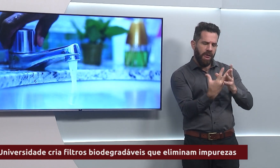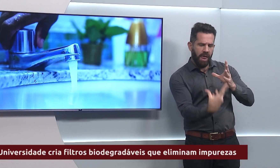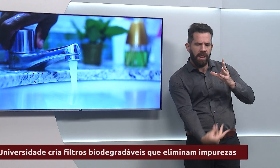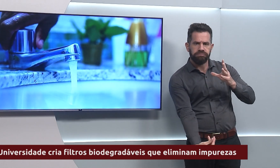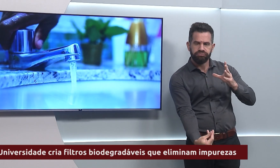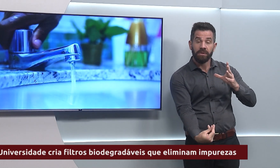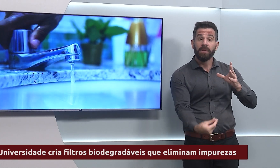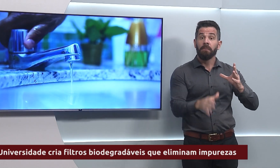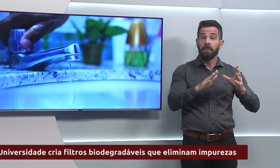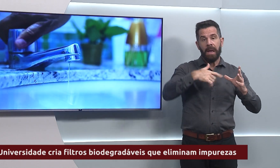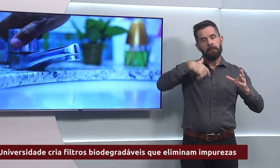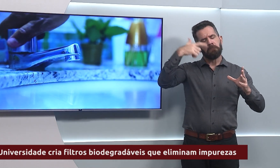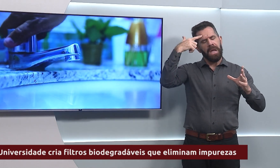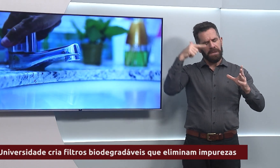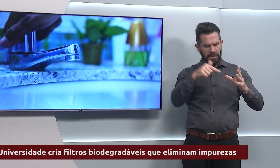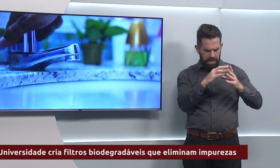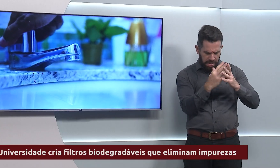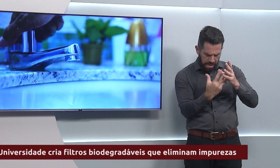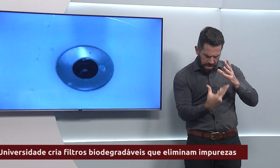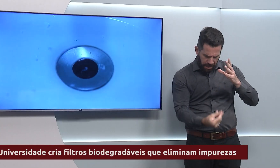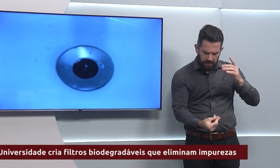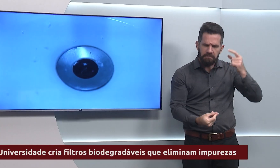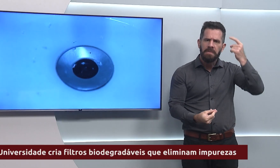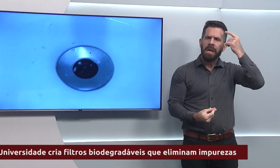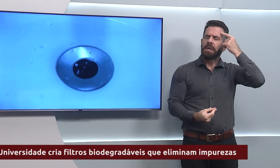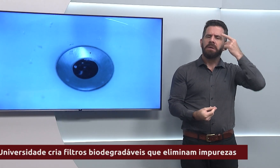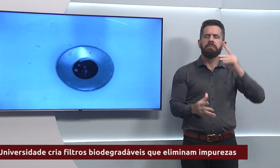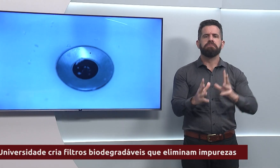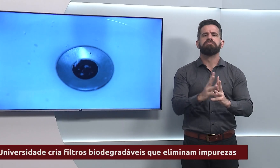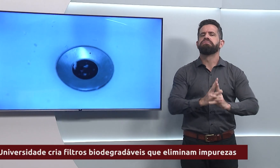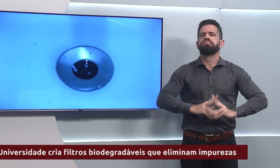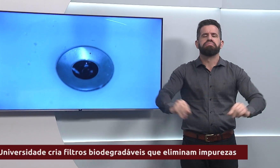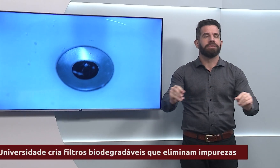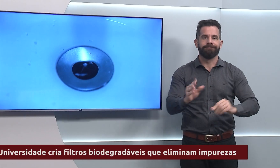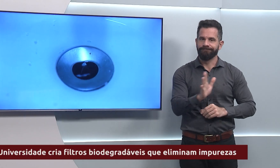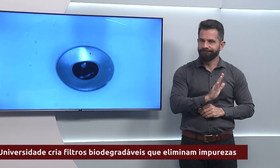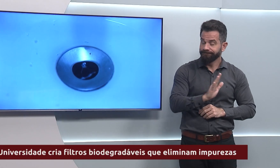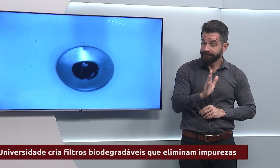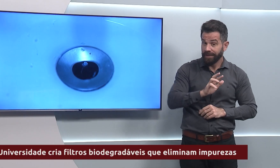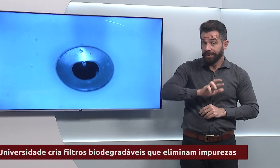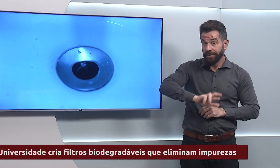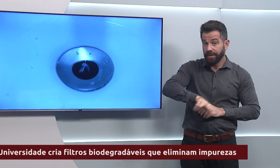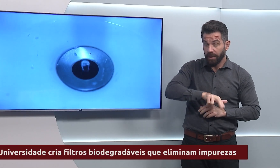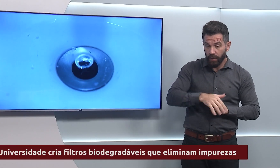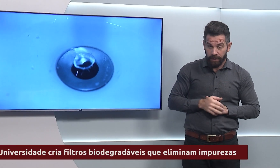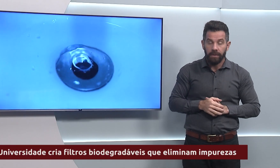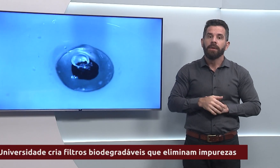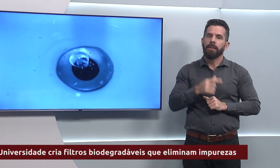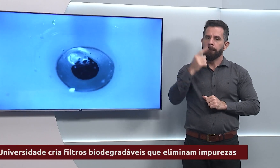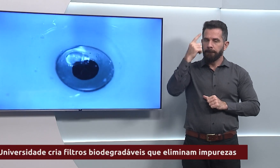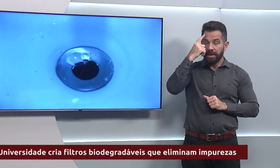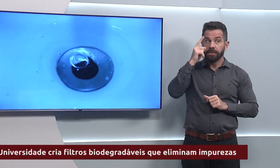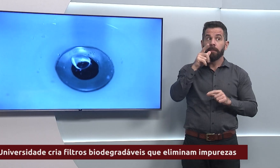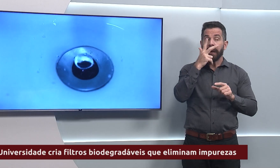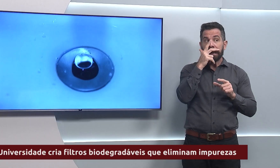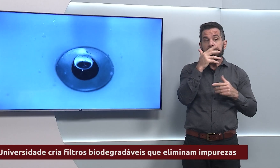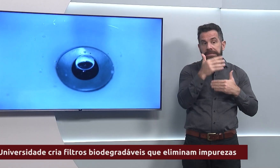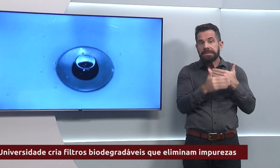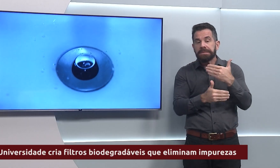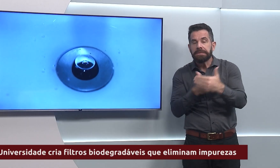no modo automático e simplesmente achar que ela some dali. Mas o que acontece é bem mais complexo e preocupante do que